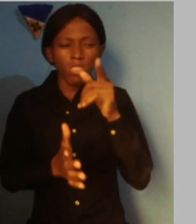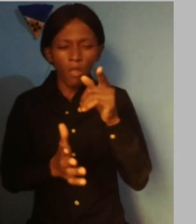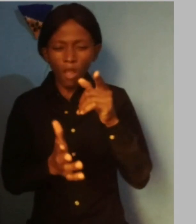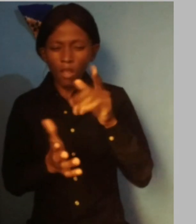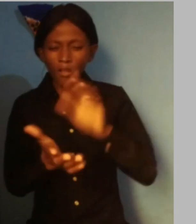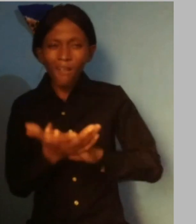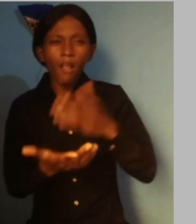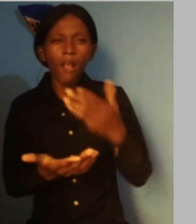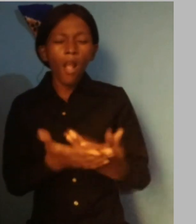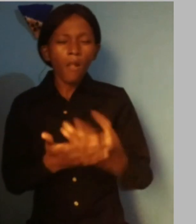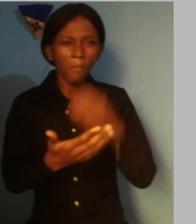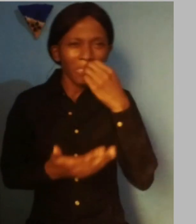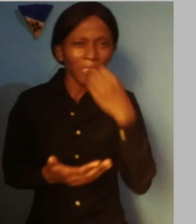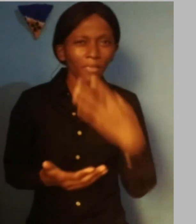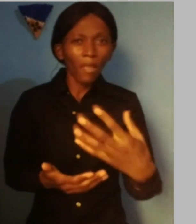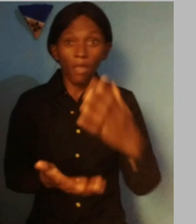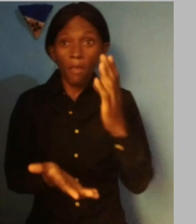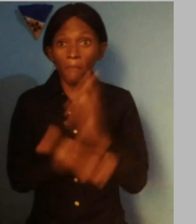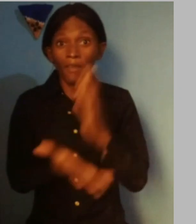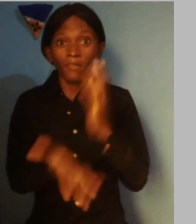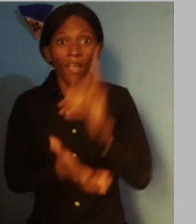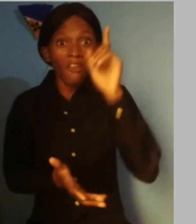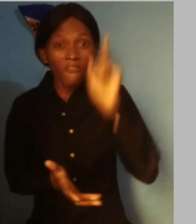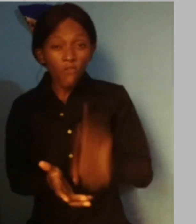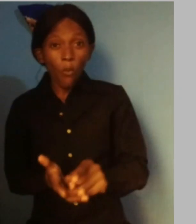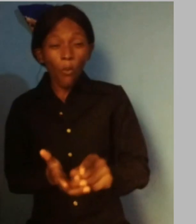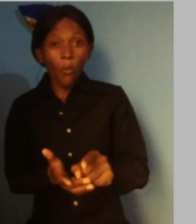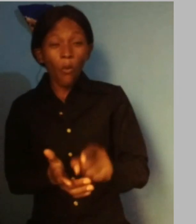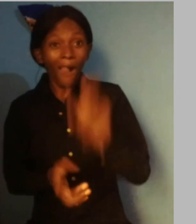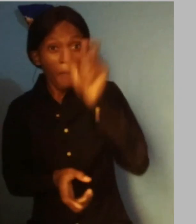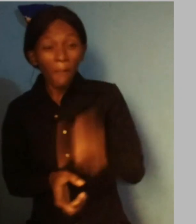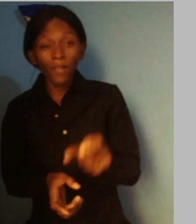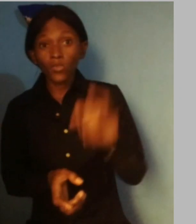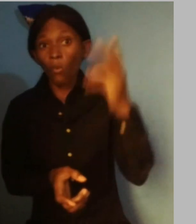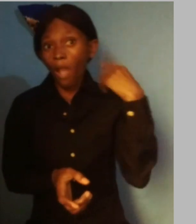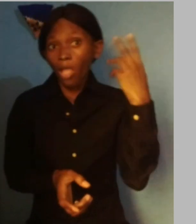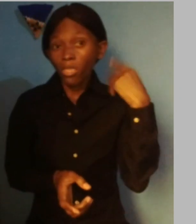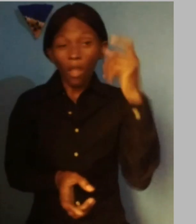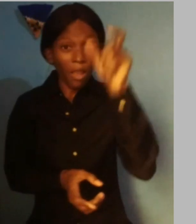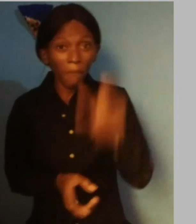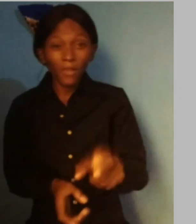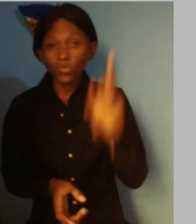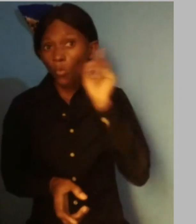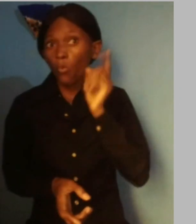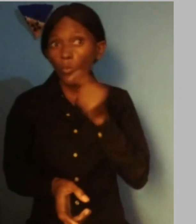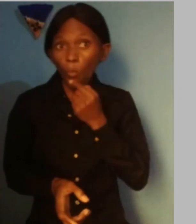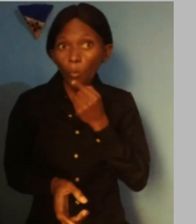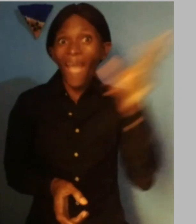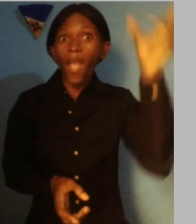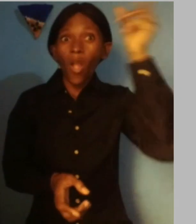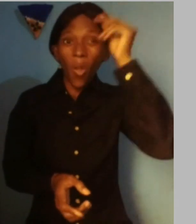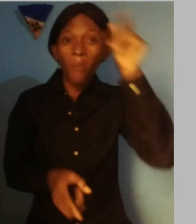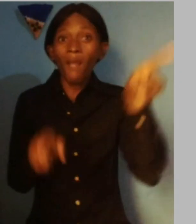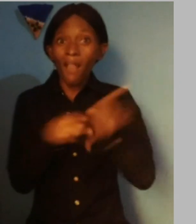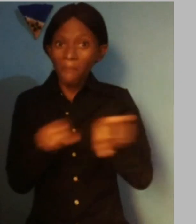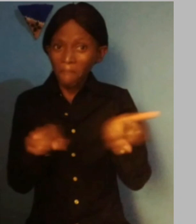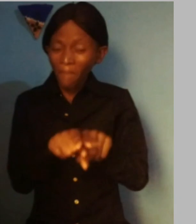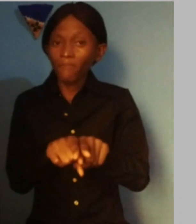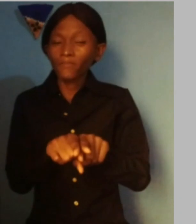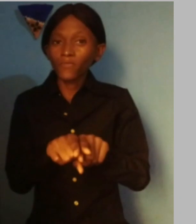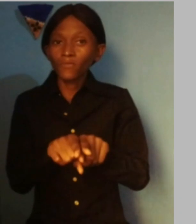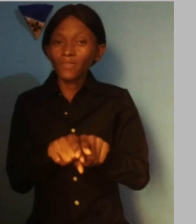en gardant l'intention voulue fidèlement. Ceci est un paramètre important à prendre en